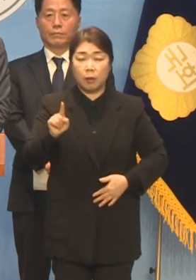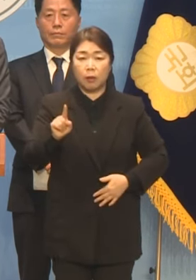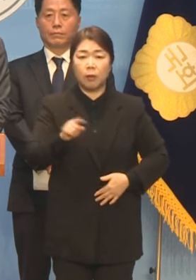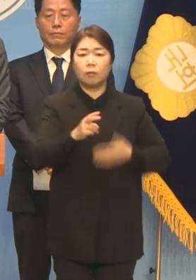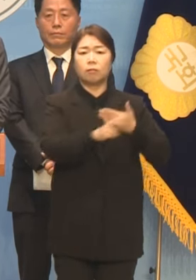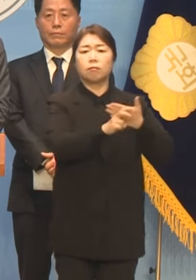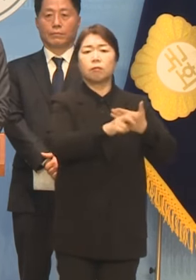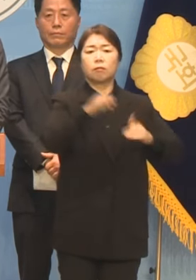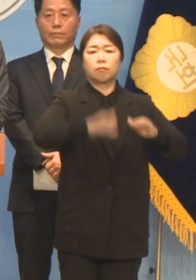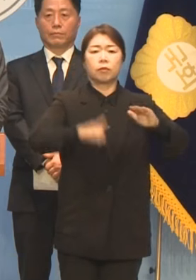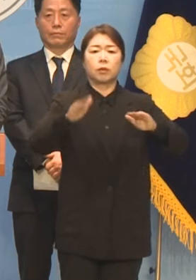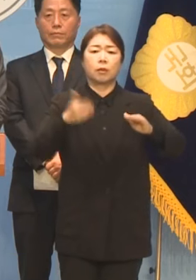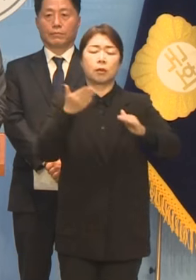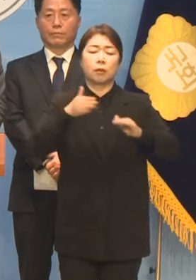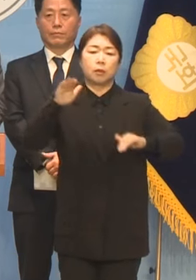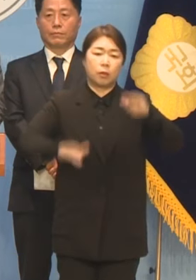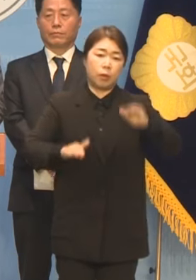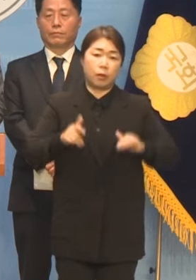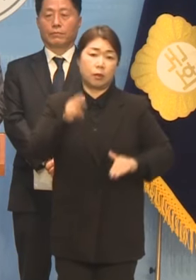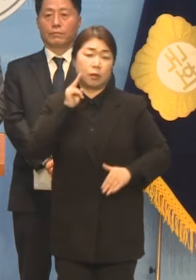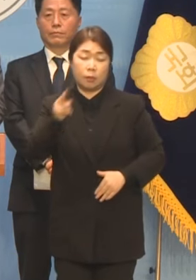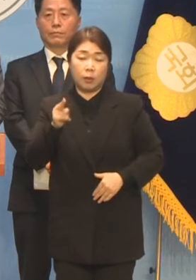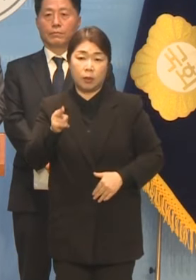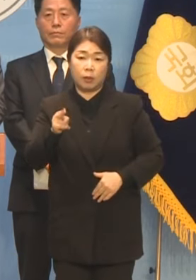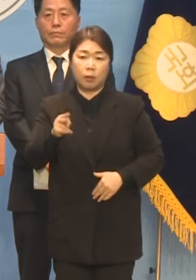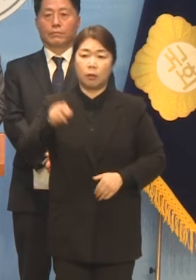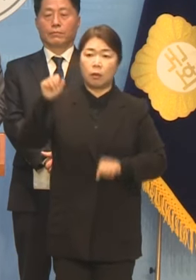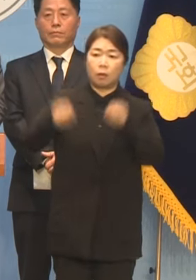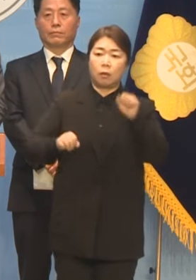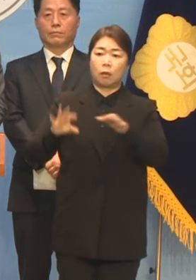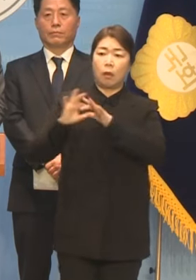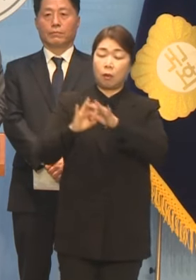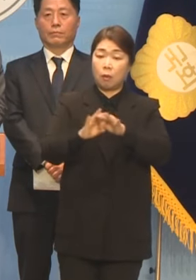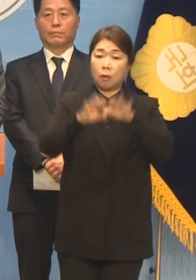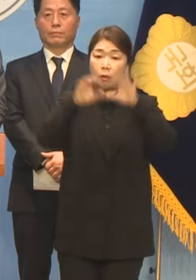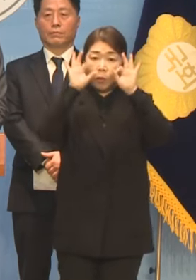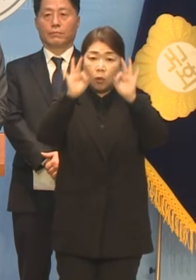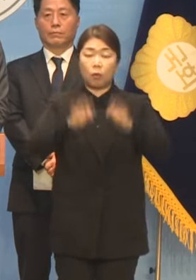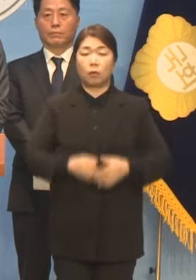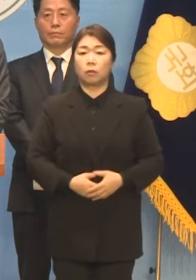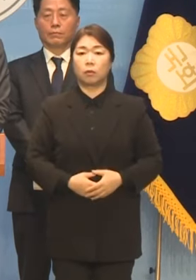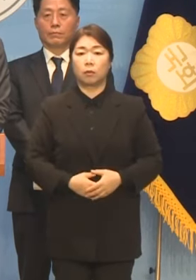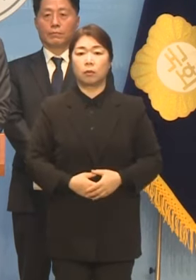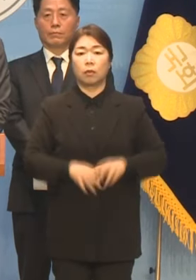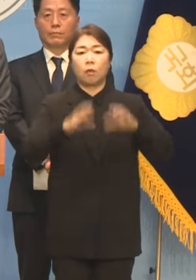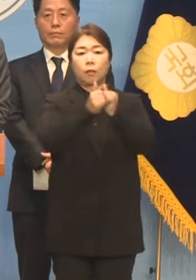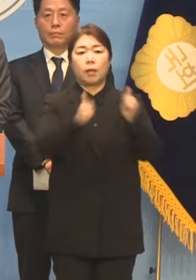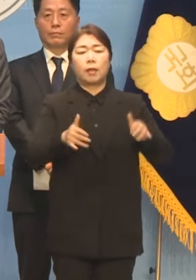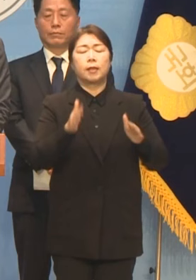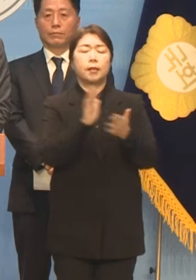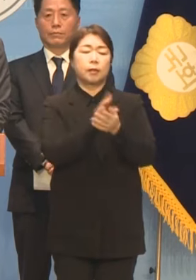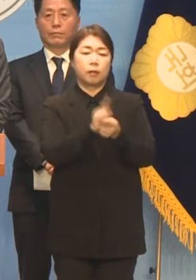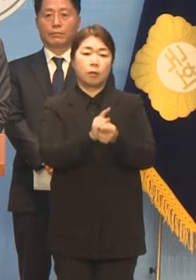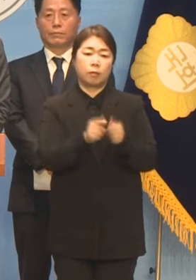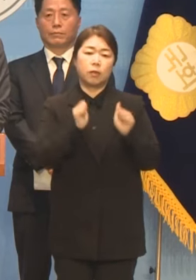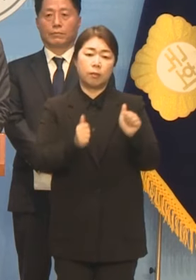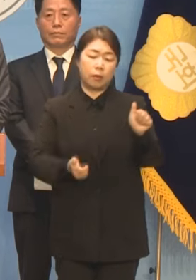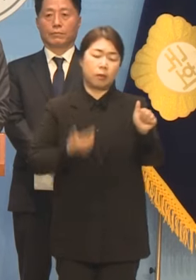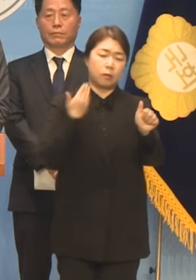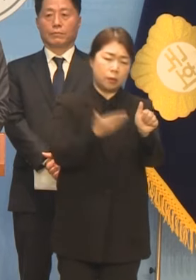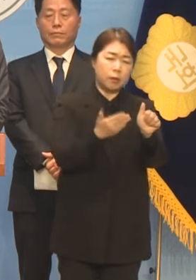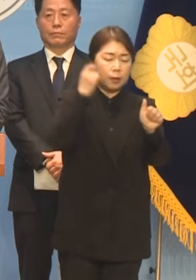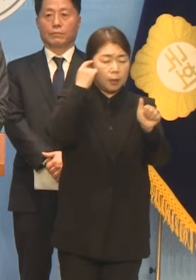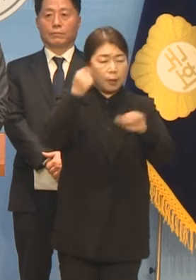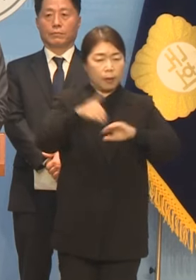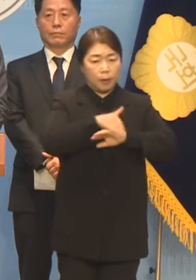불공정하고 비민주적인 행태를 일삼고 있는 것인지 국민에게 직접 심판을 받도록 해야